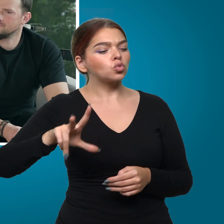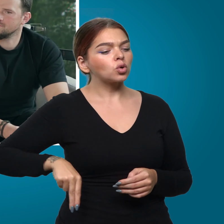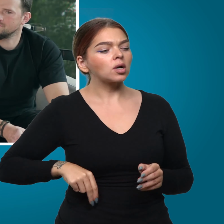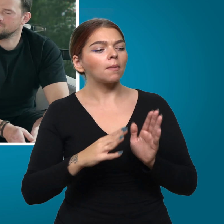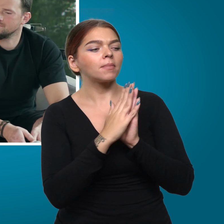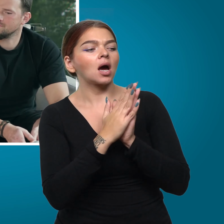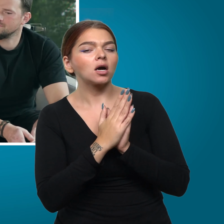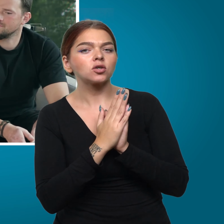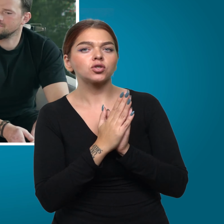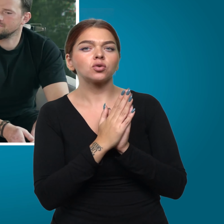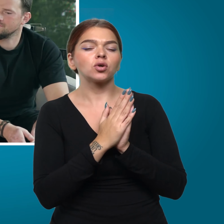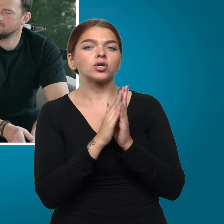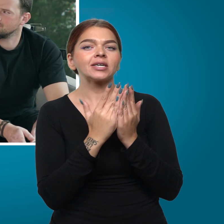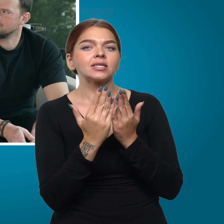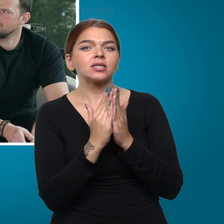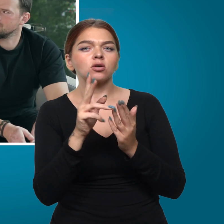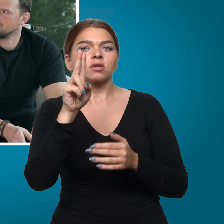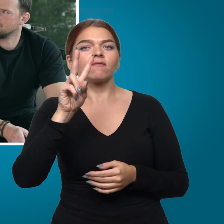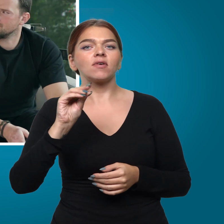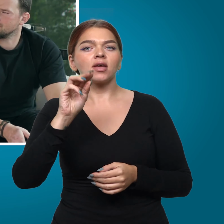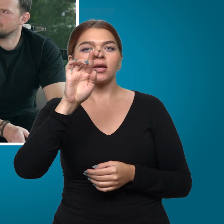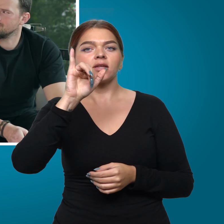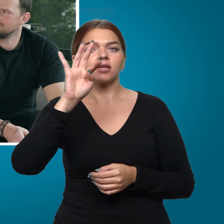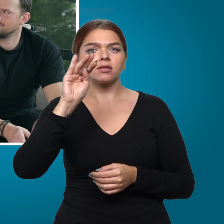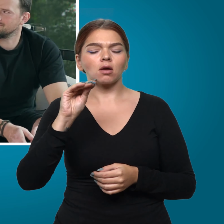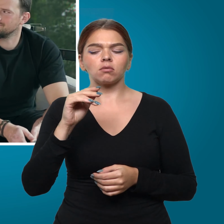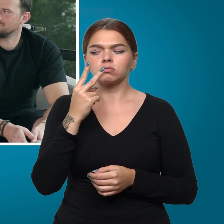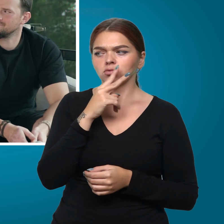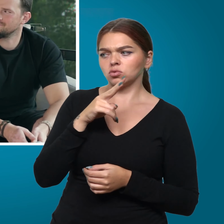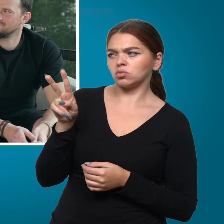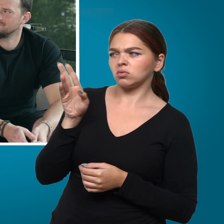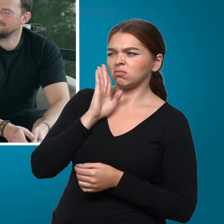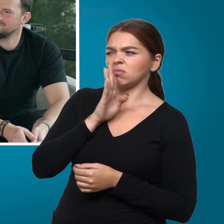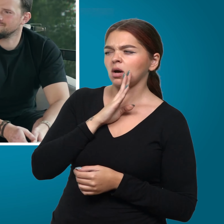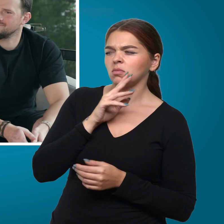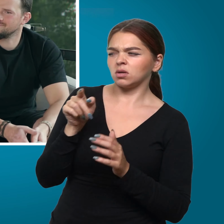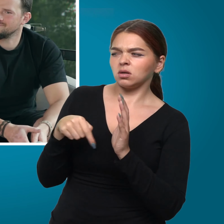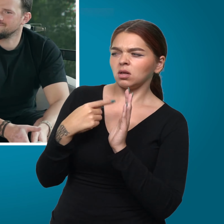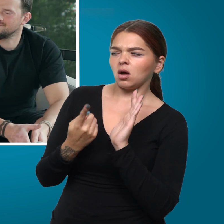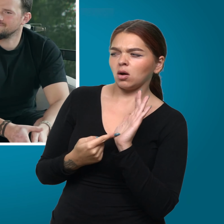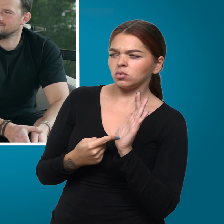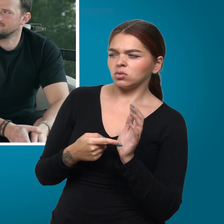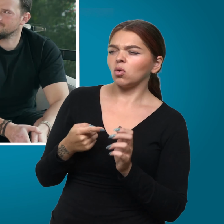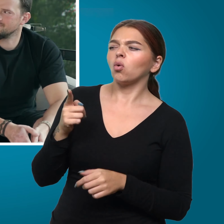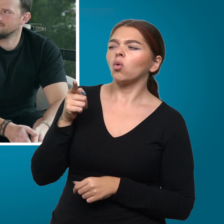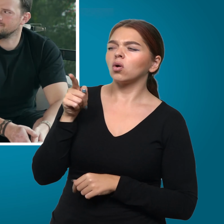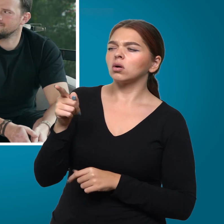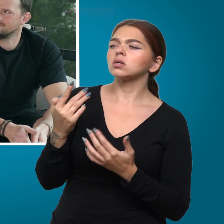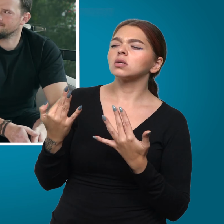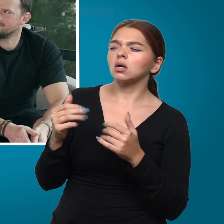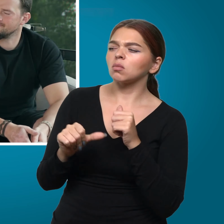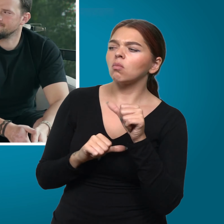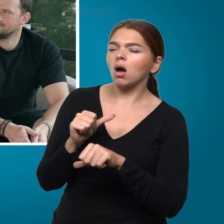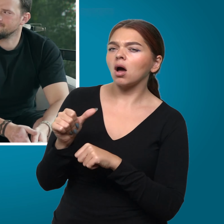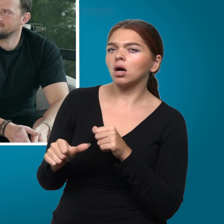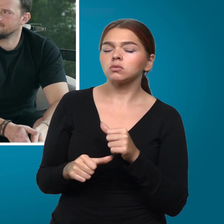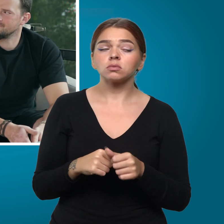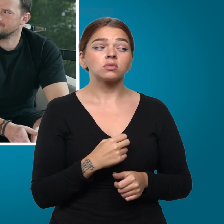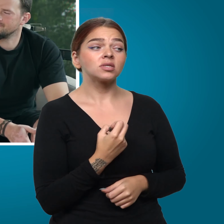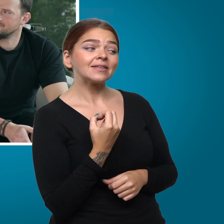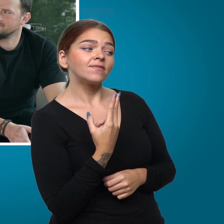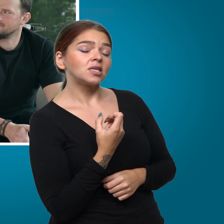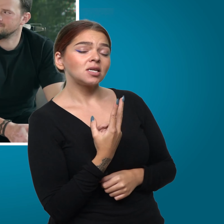Verite. Žiūriu, šitą mamą klausiu. Kiek jūsų dukrai metų? 12. Sakau,